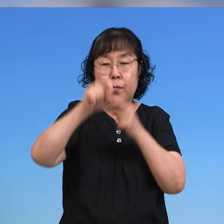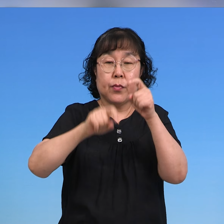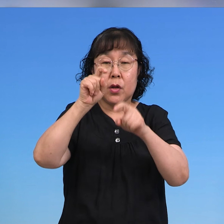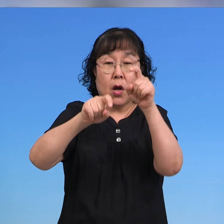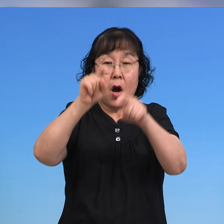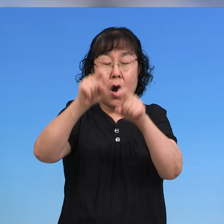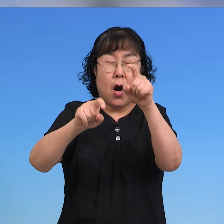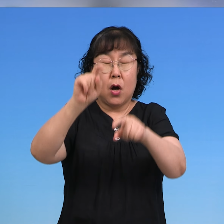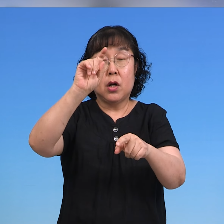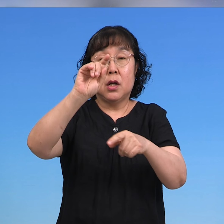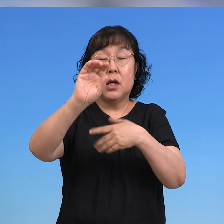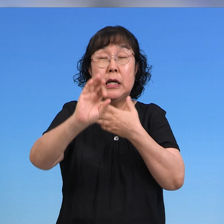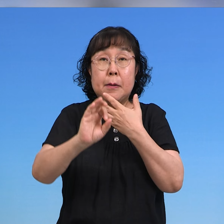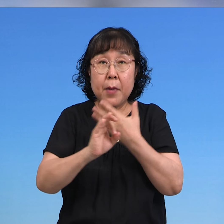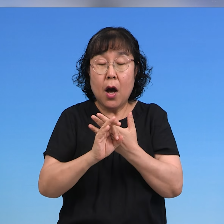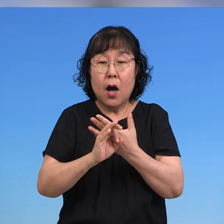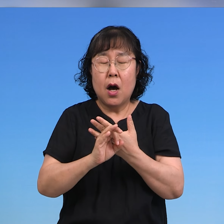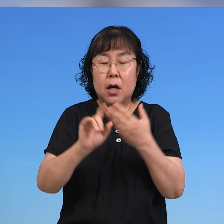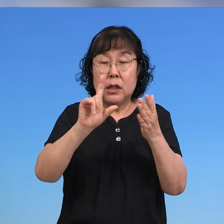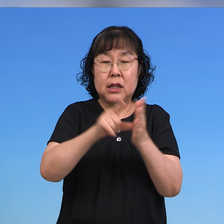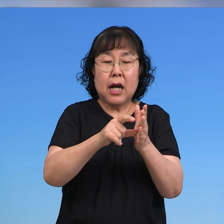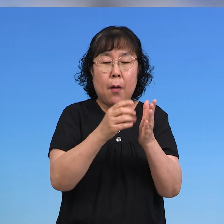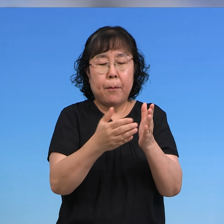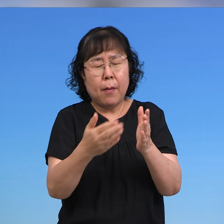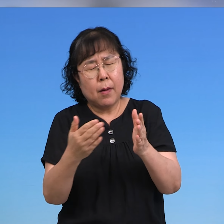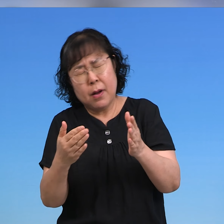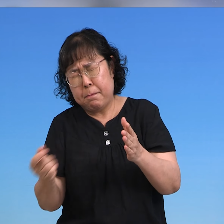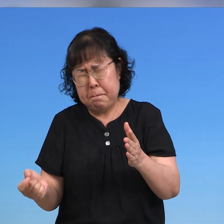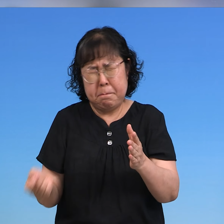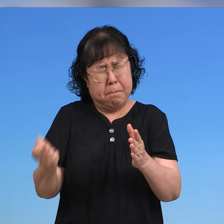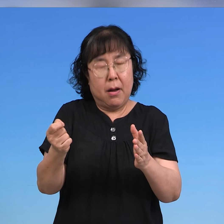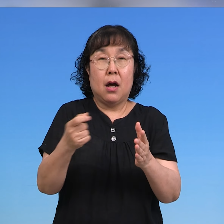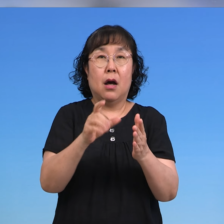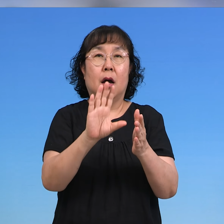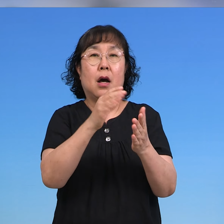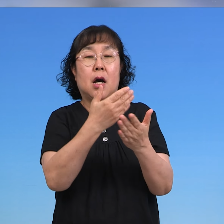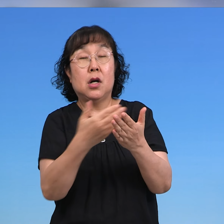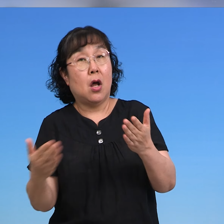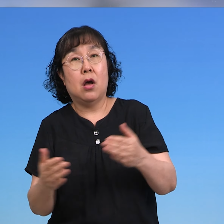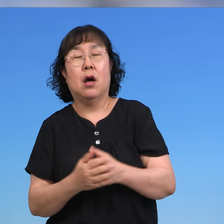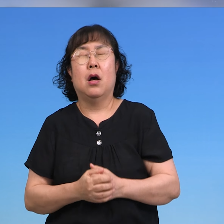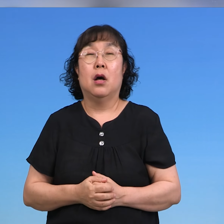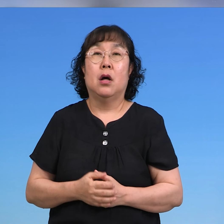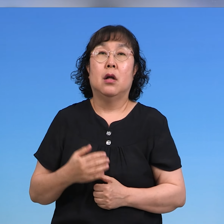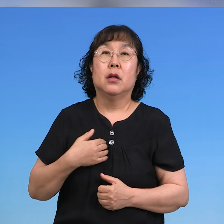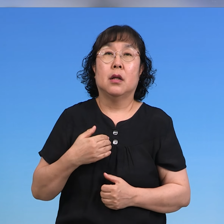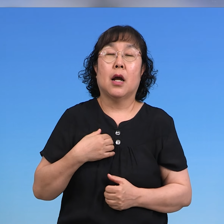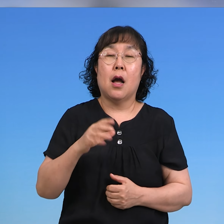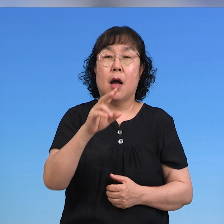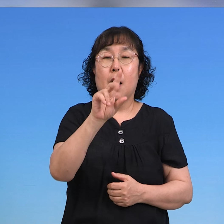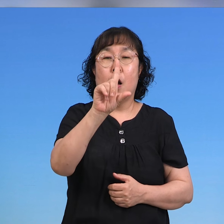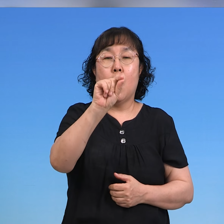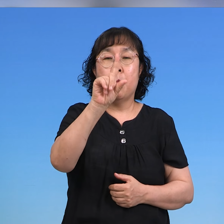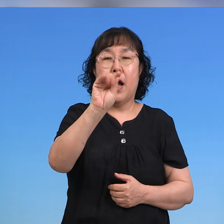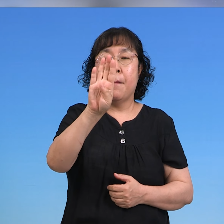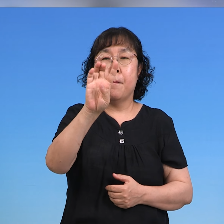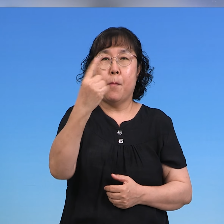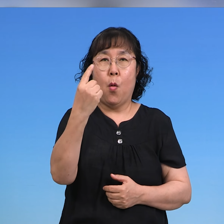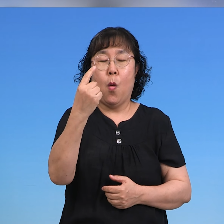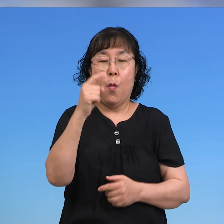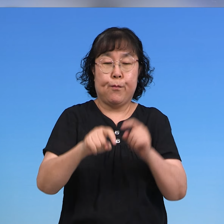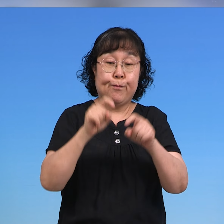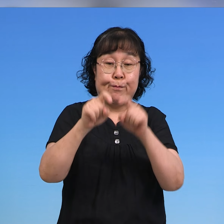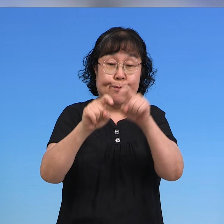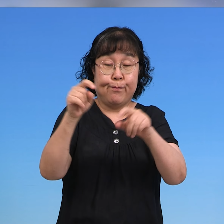때 막 몸에서 건강한 호르몬이 막 작동이 돼서 기분을 좋게 만든다 그러잖아요. 그래서 제가 만보를 걷고 나면은 삶에 의욕이